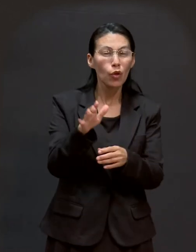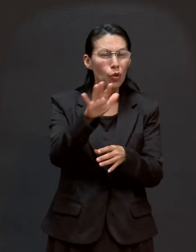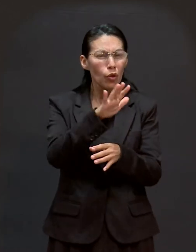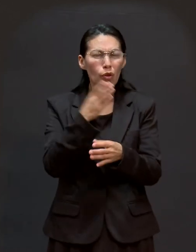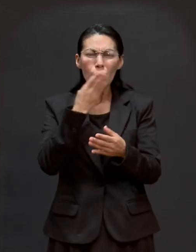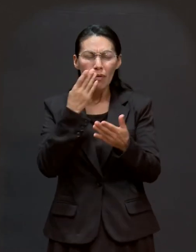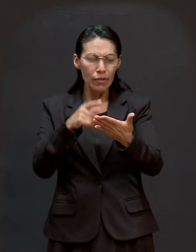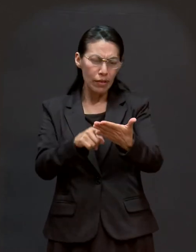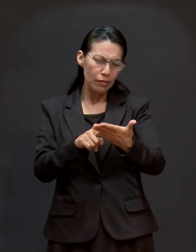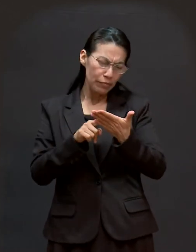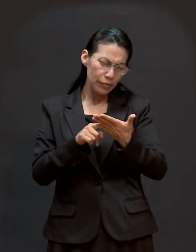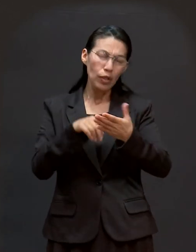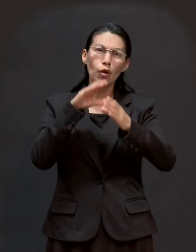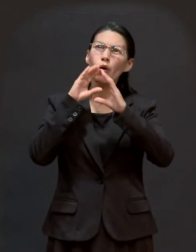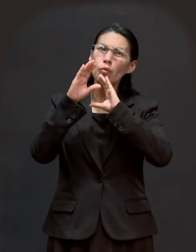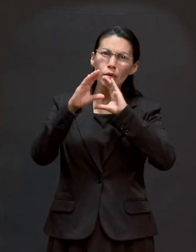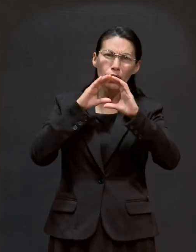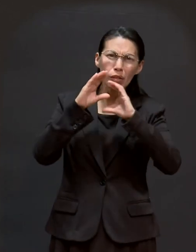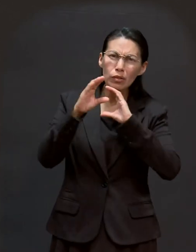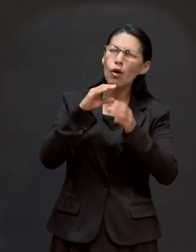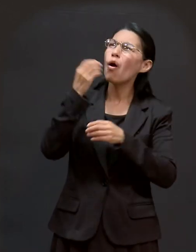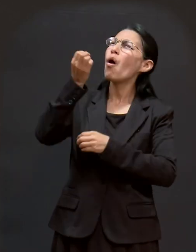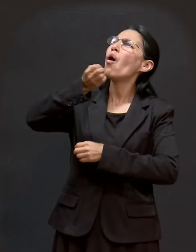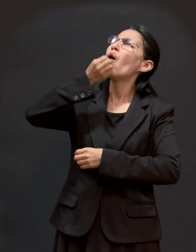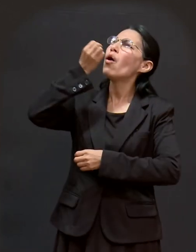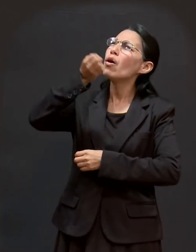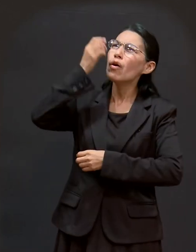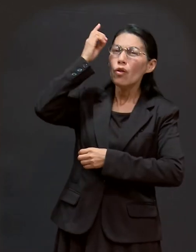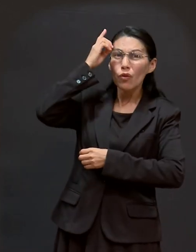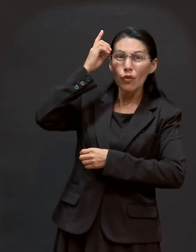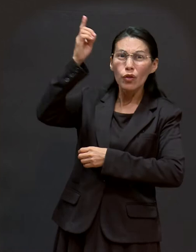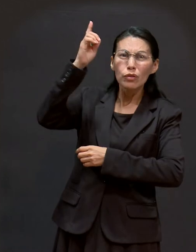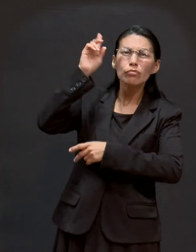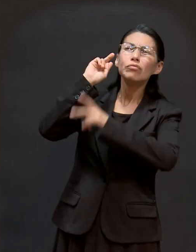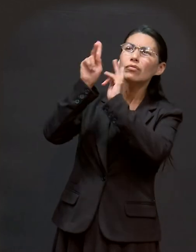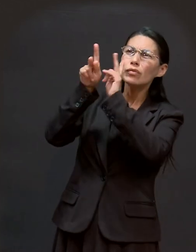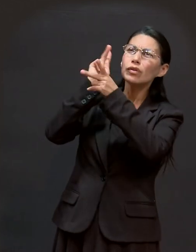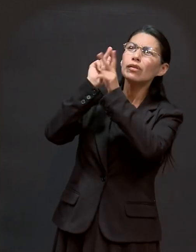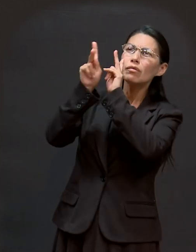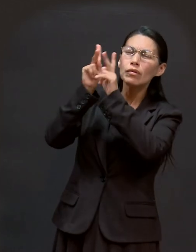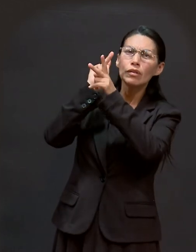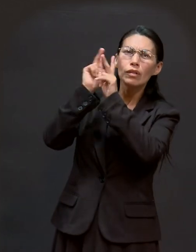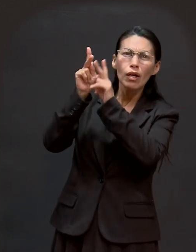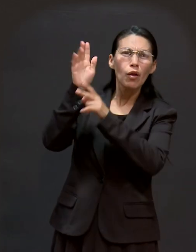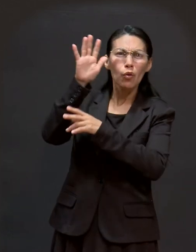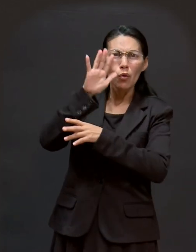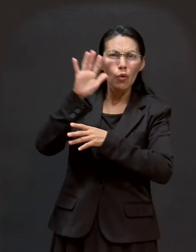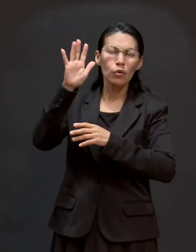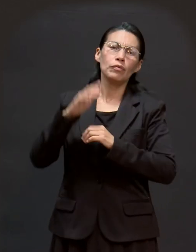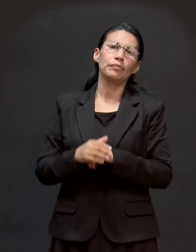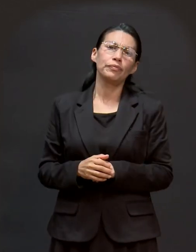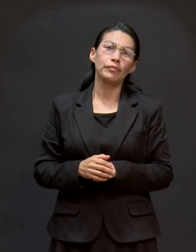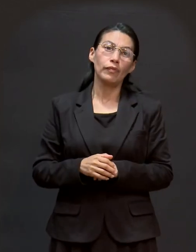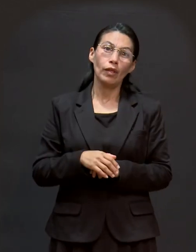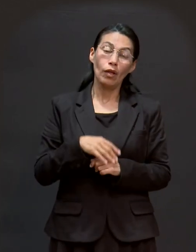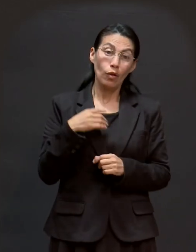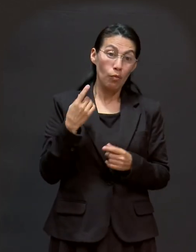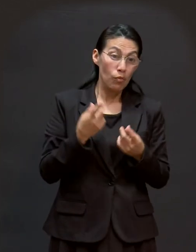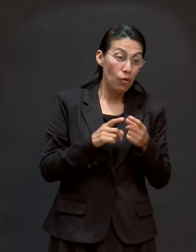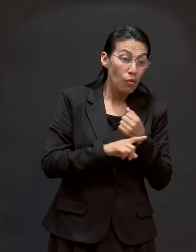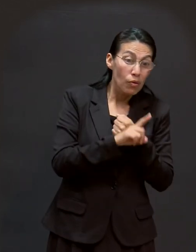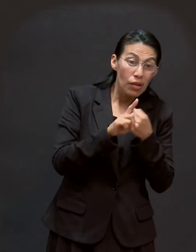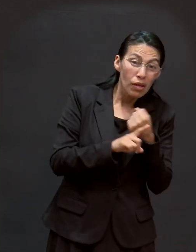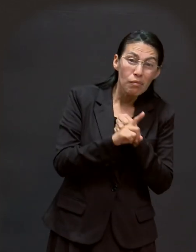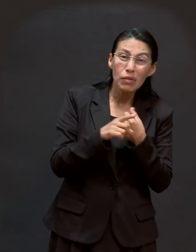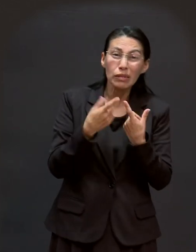reflexión de la palabra de dios en oración para crecer y ver la gloria de dios en